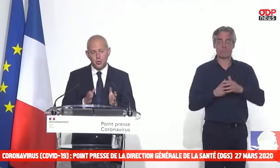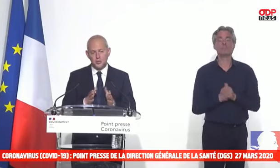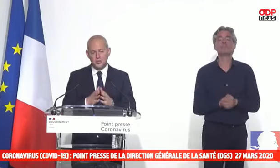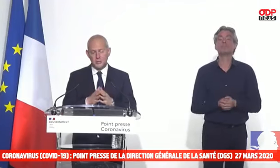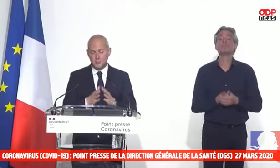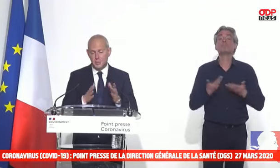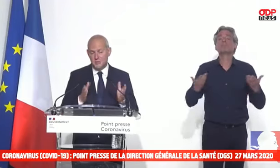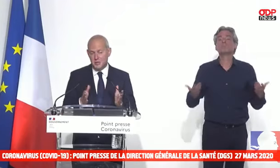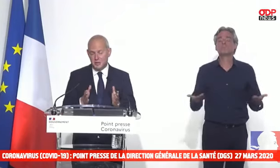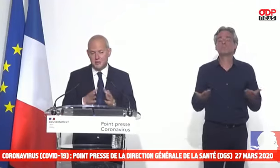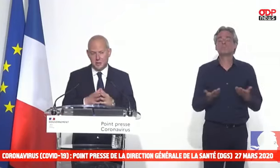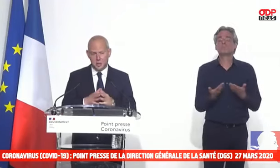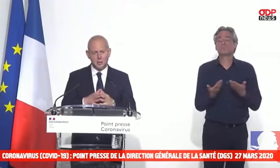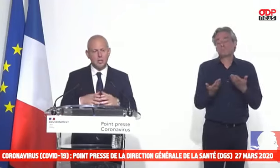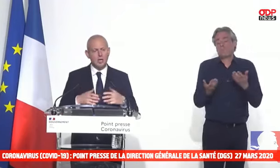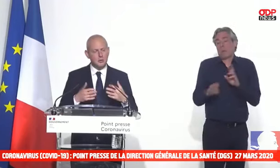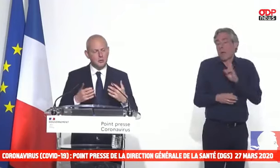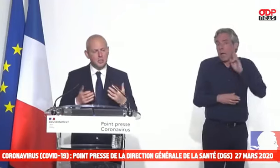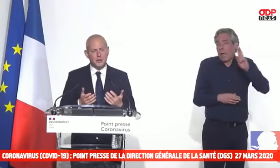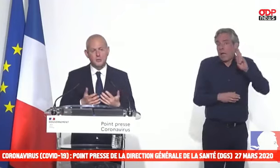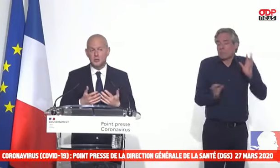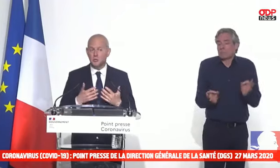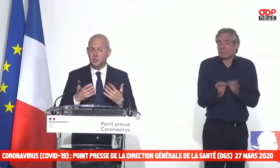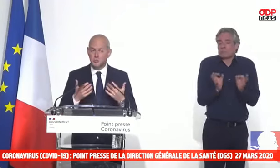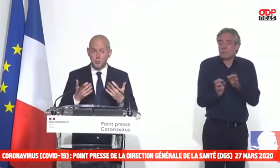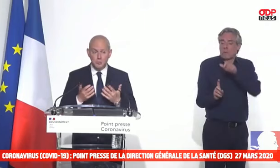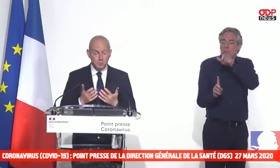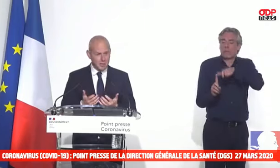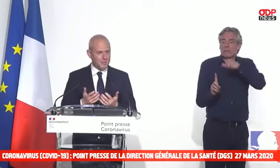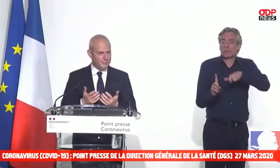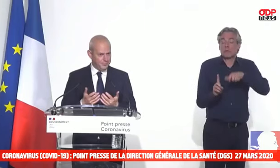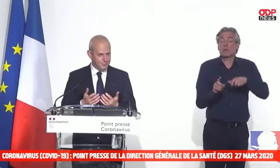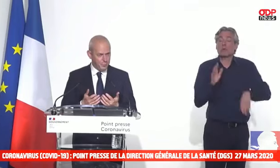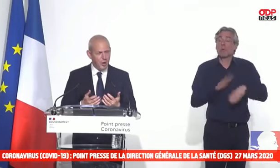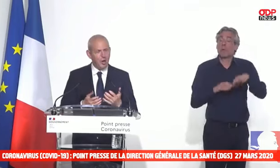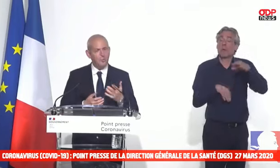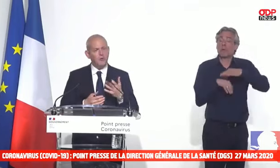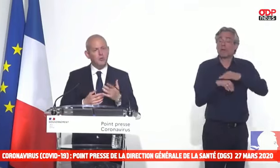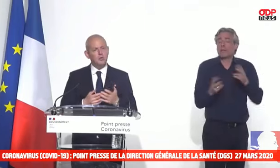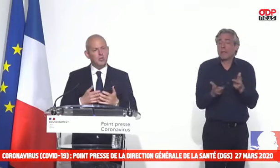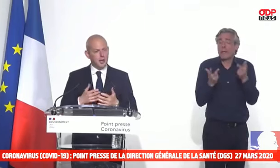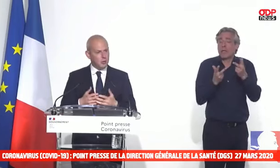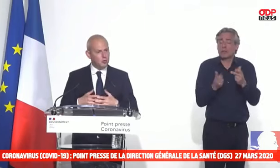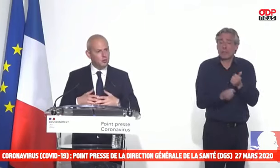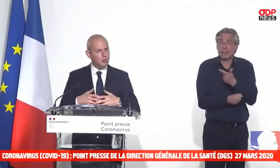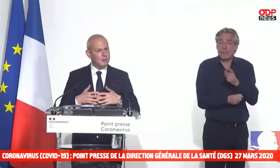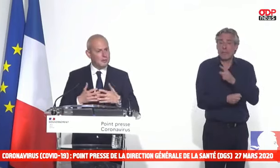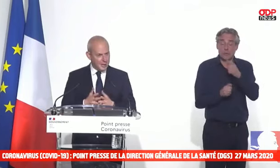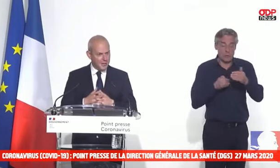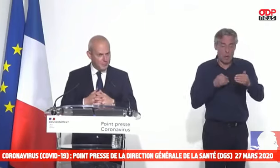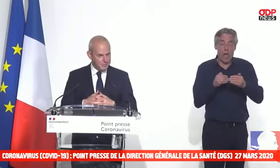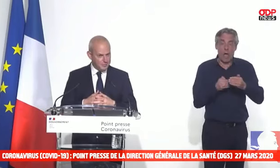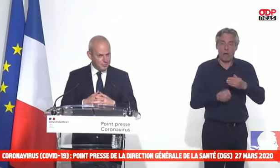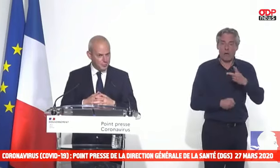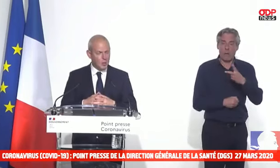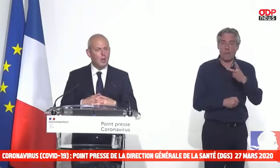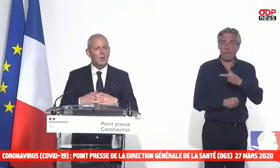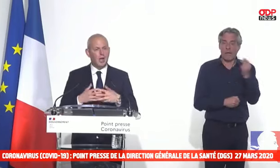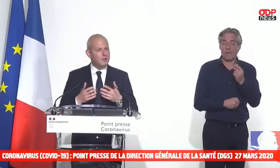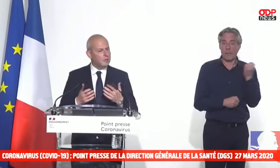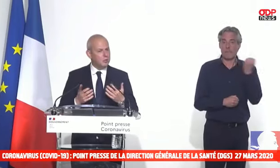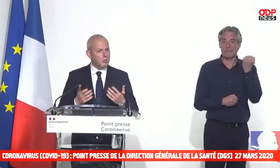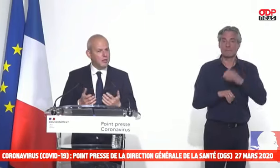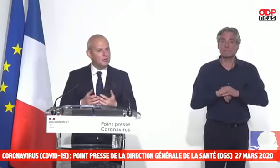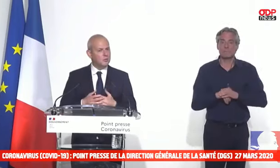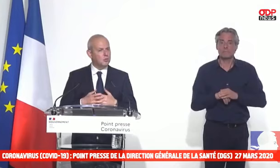bénins peuvent au bout de quelques jours s'aggraver avec une apparition de difficultés respiratoires. Et donc c'est important,